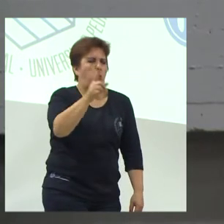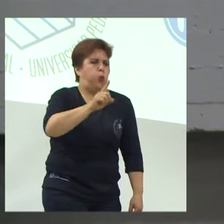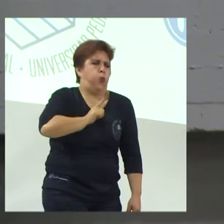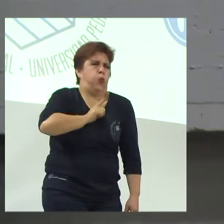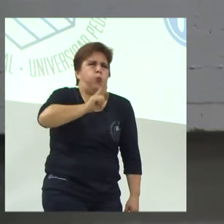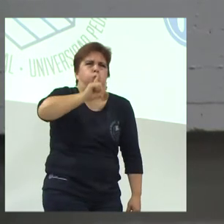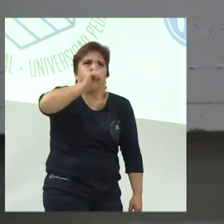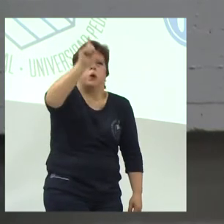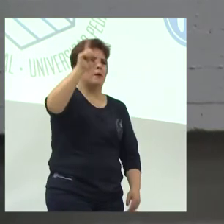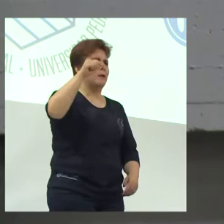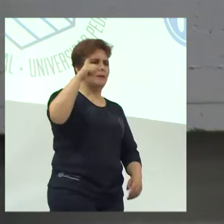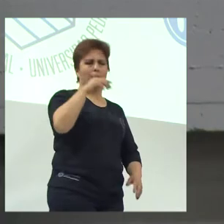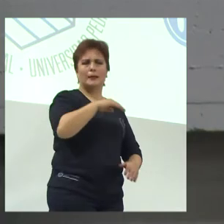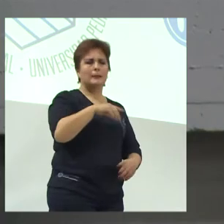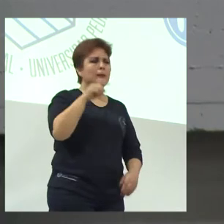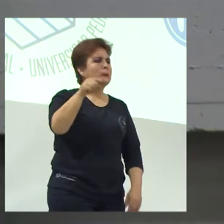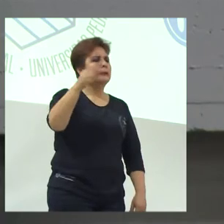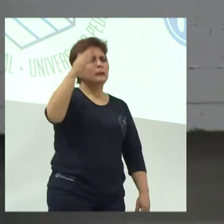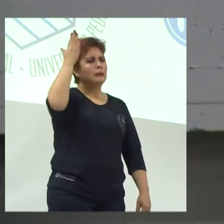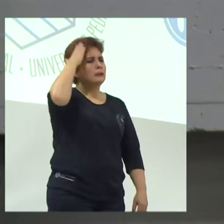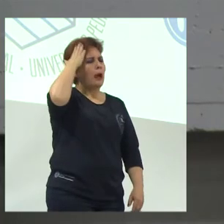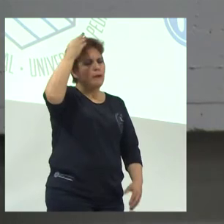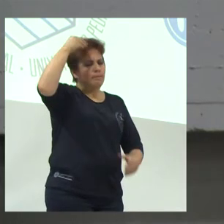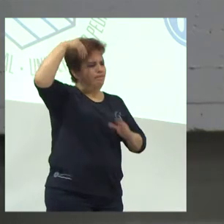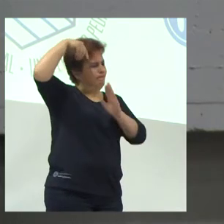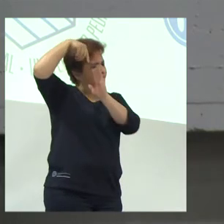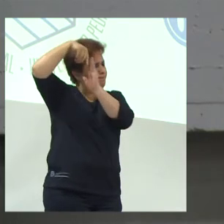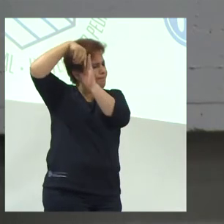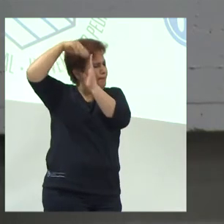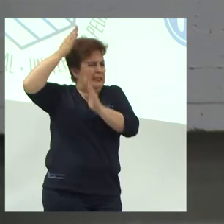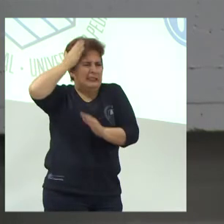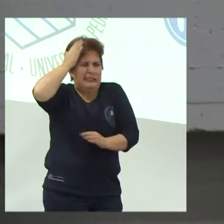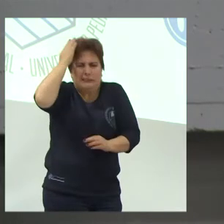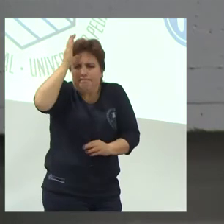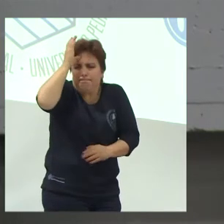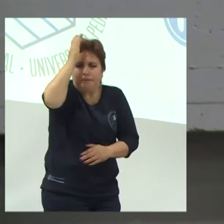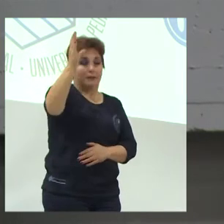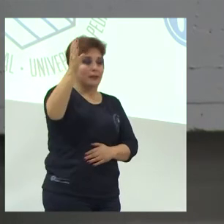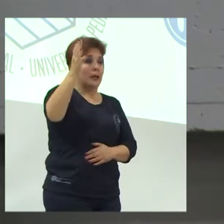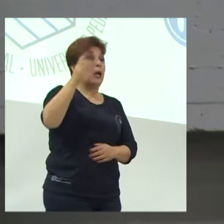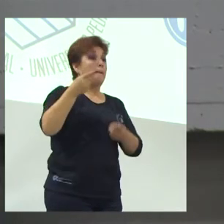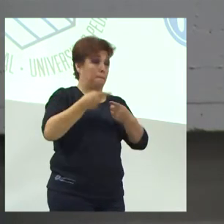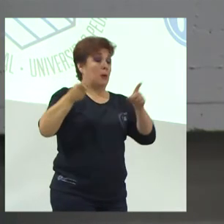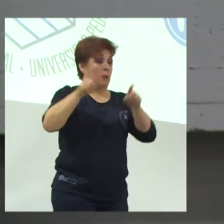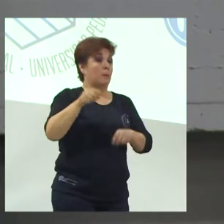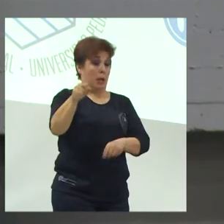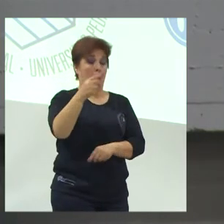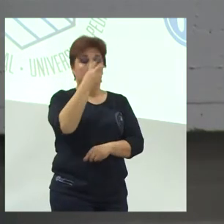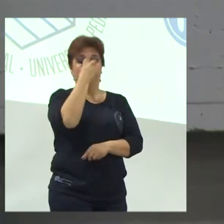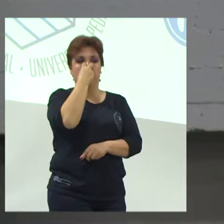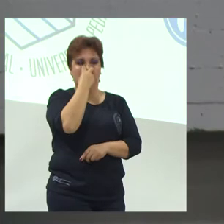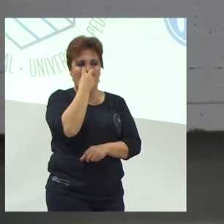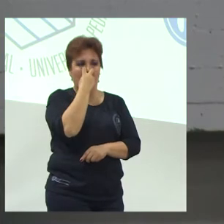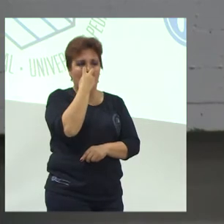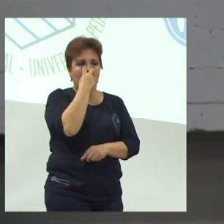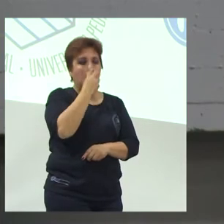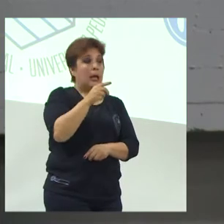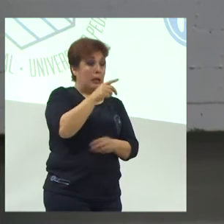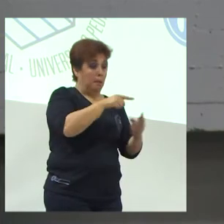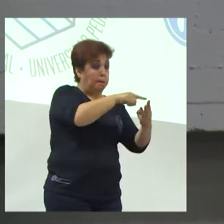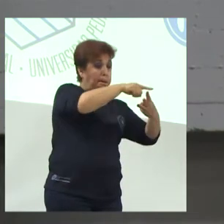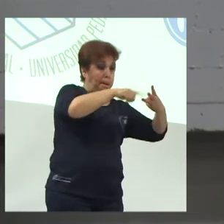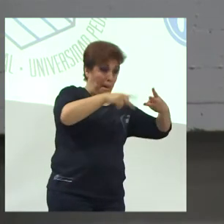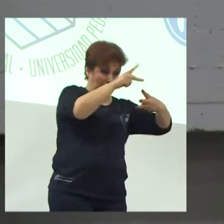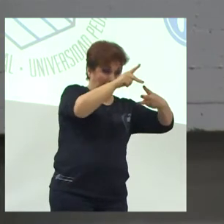sino por ser él mismo una persona con esta condición son inevitables de